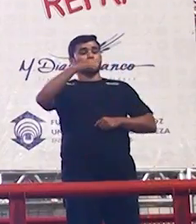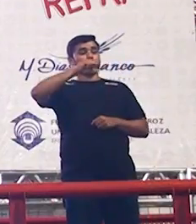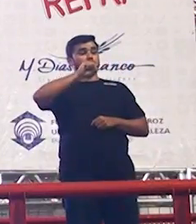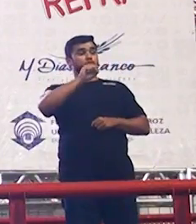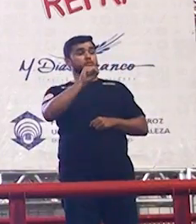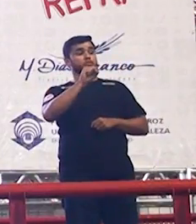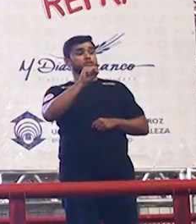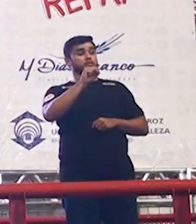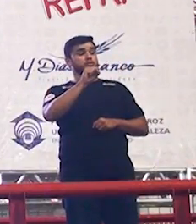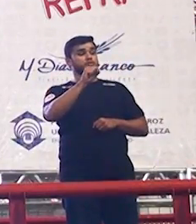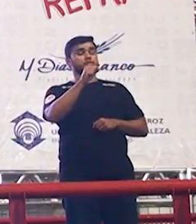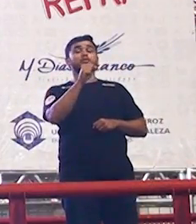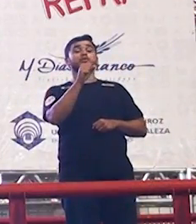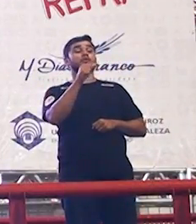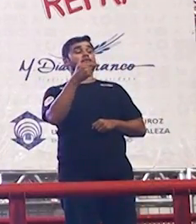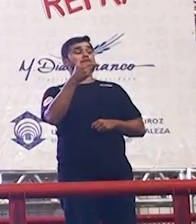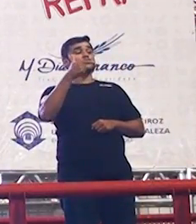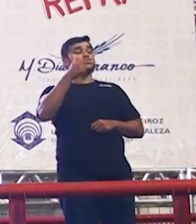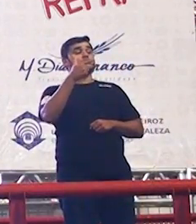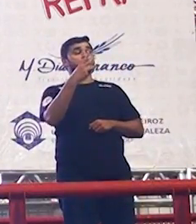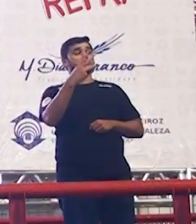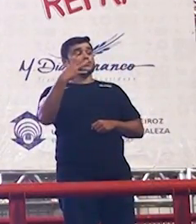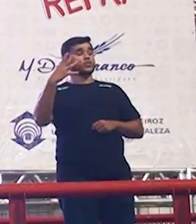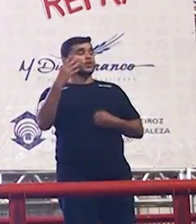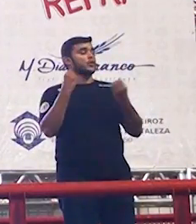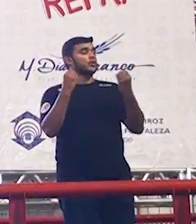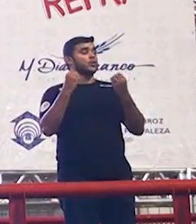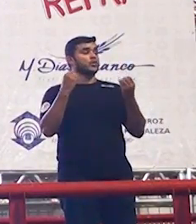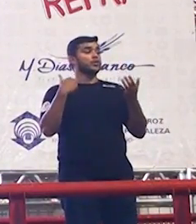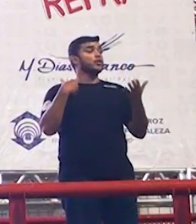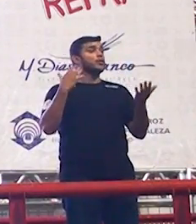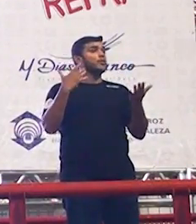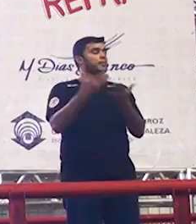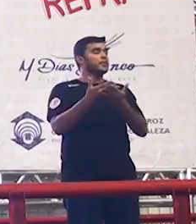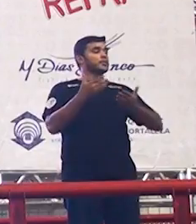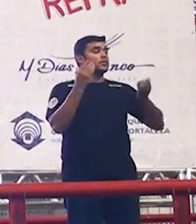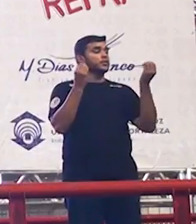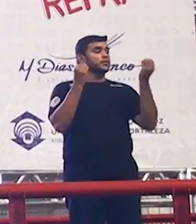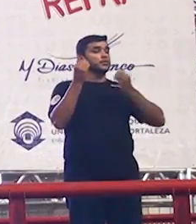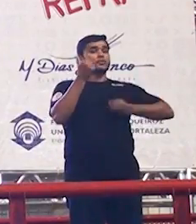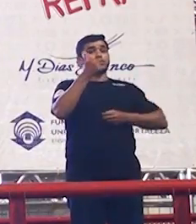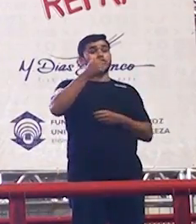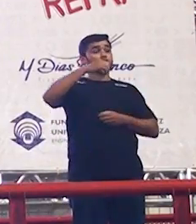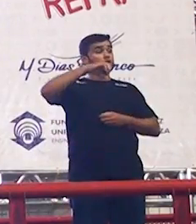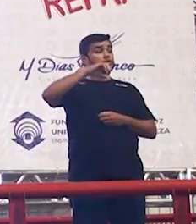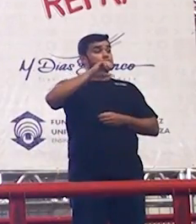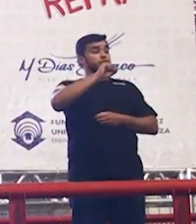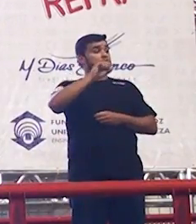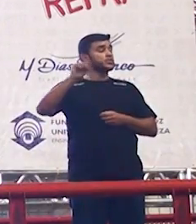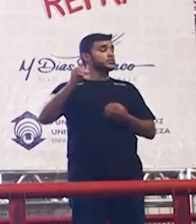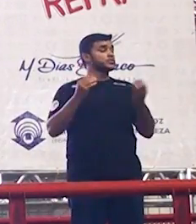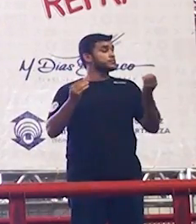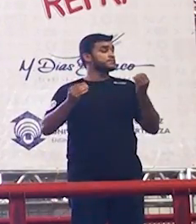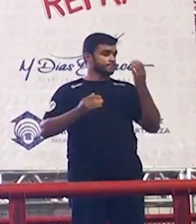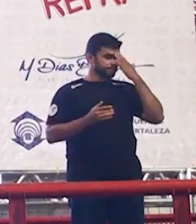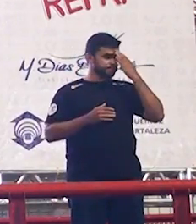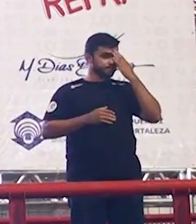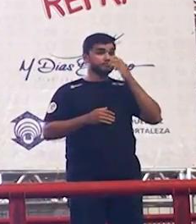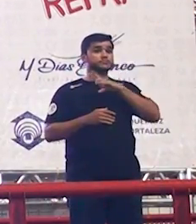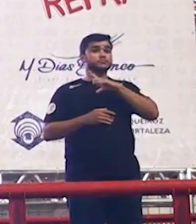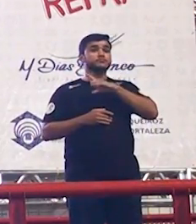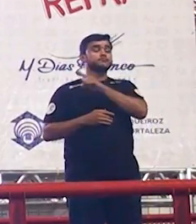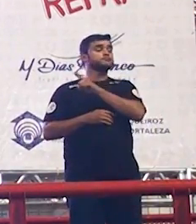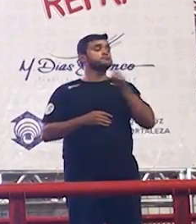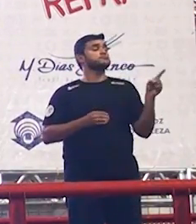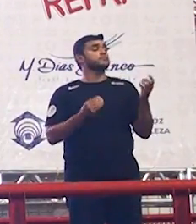de 88, que é aniversariante esse ano, diga-se de passagem. Então, constituições. Fernandes, e